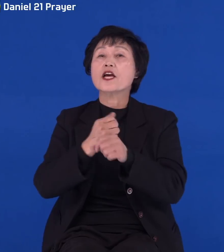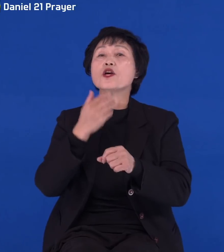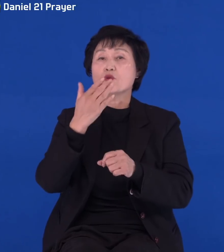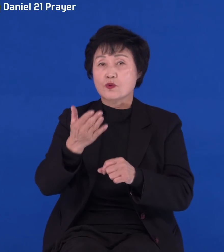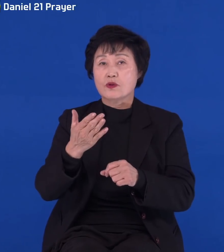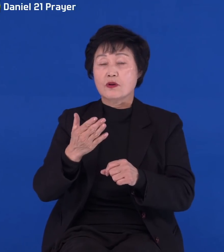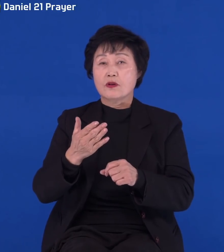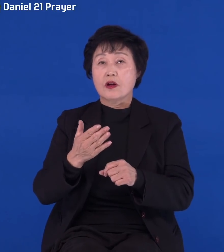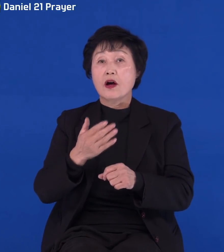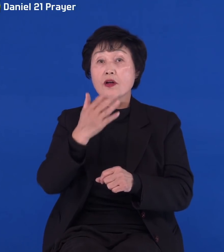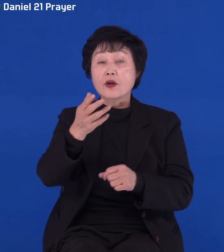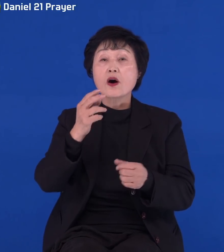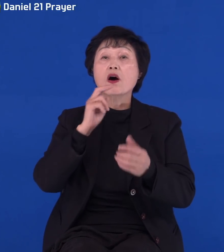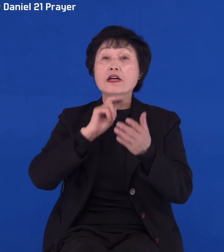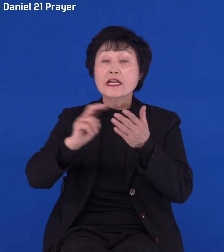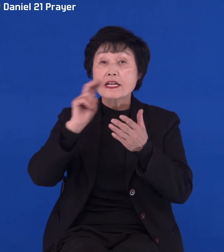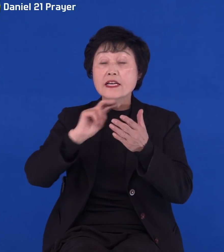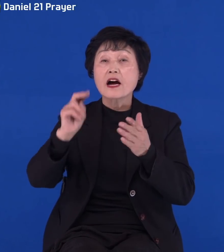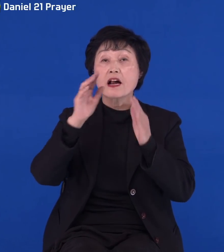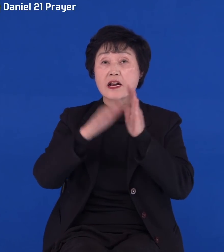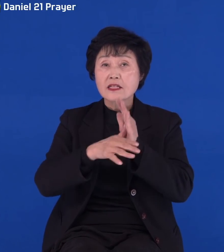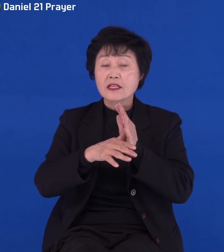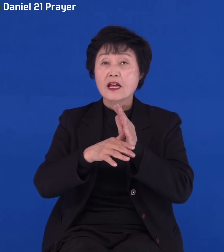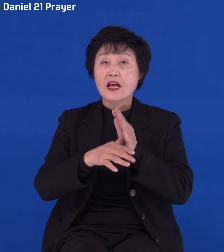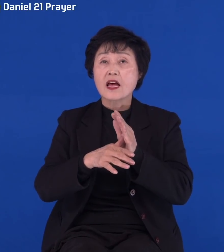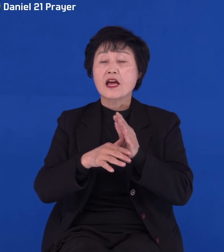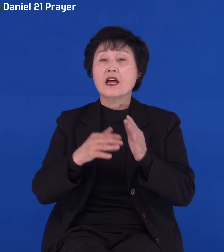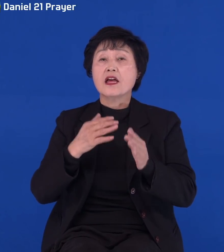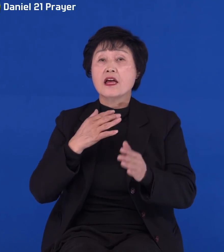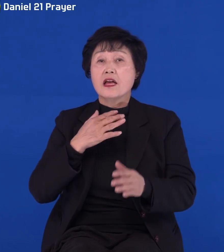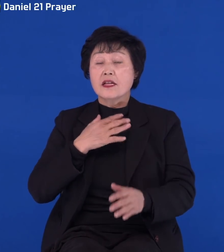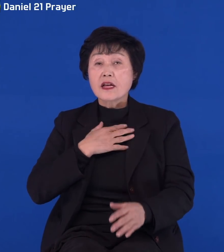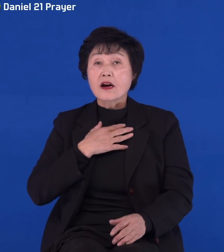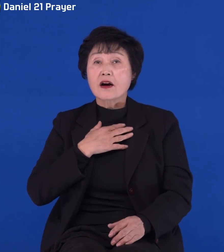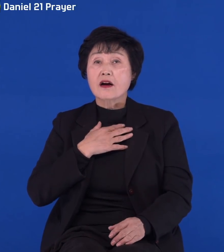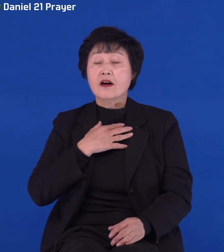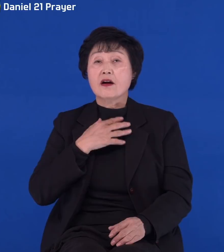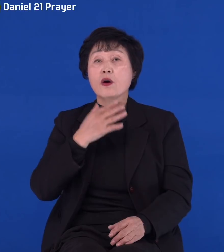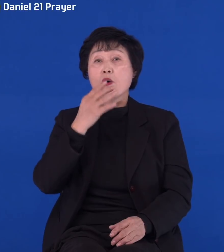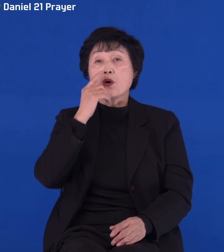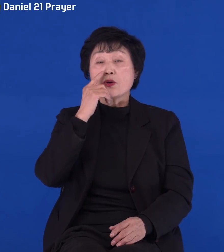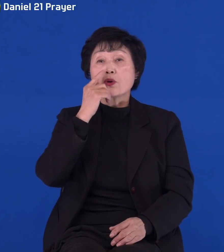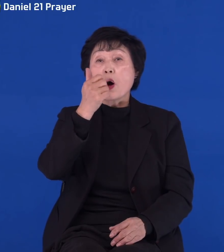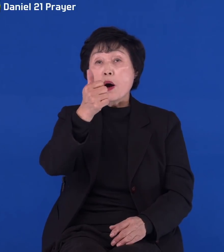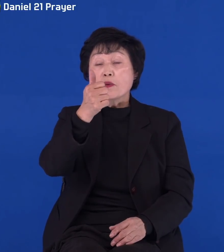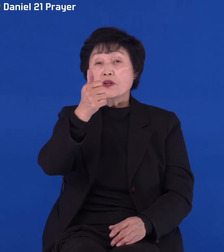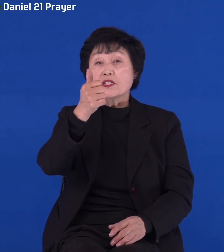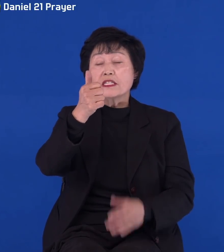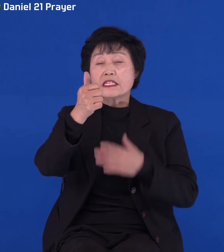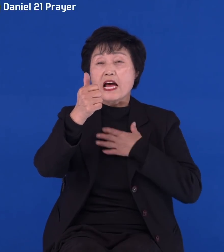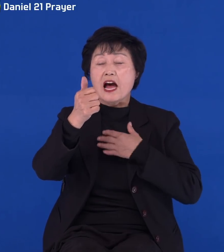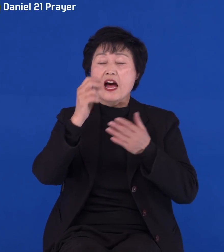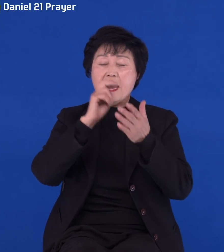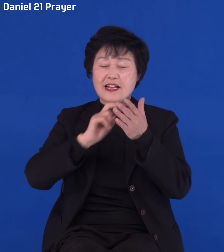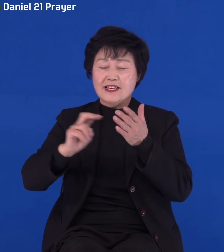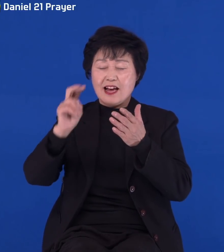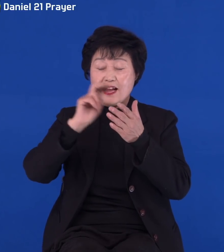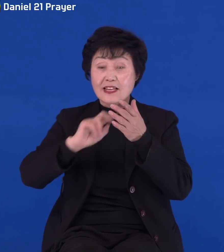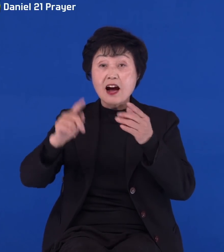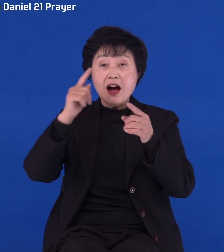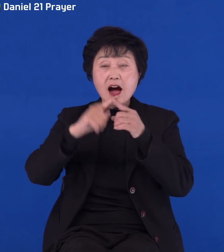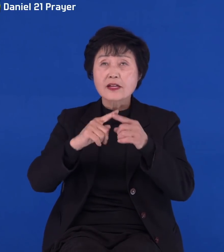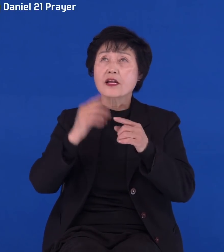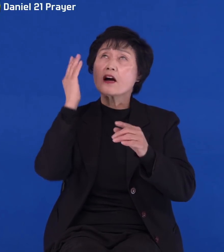않았느냐. 많은 사람들은 그 입술을 가지고 정죄하고 비난하고 참수하는데 너희 아버지는 나만을 찬양하다가 천국 갔는데 뭐가